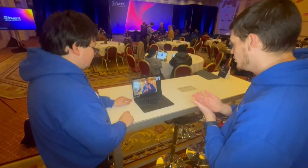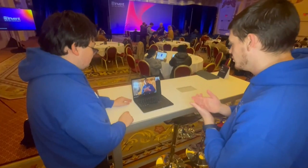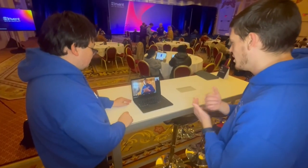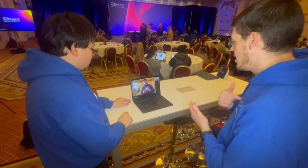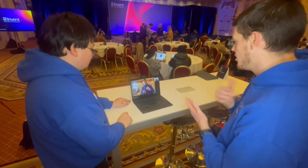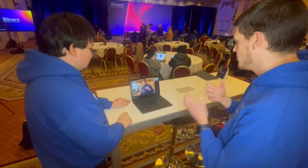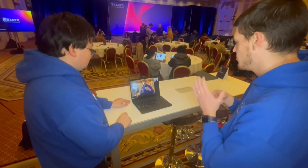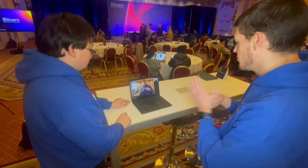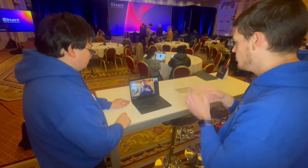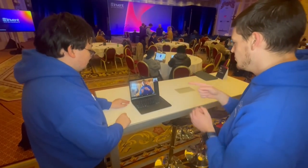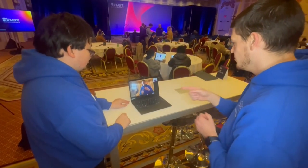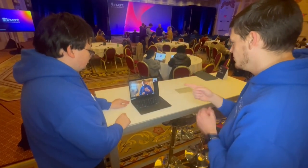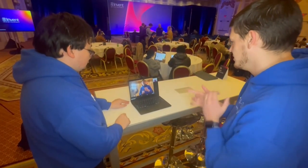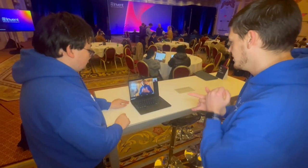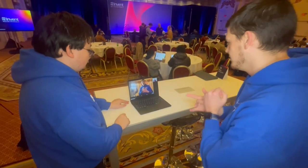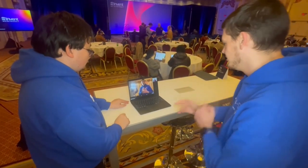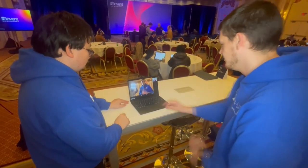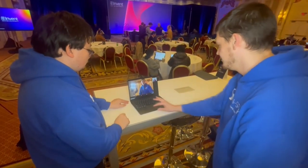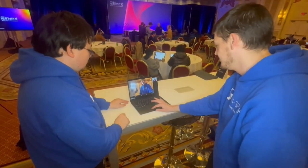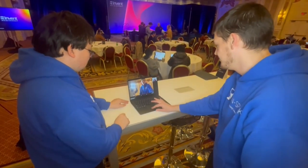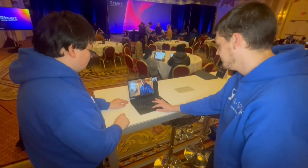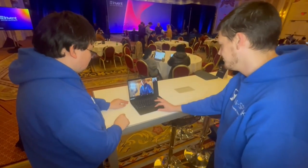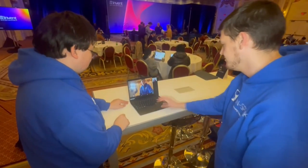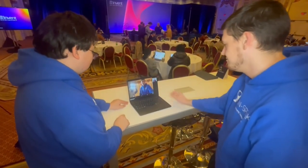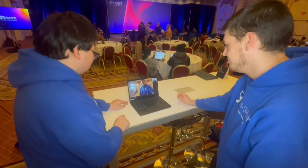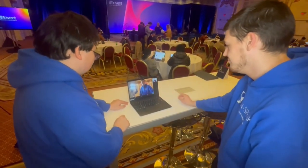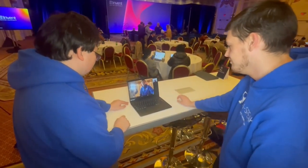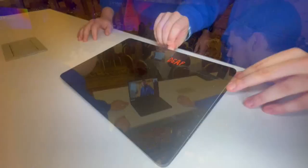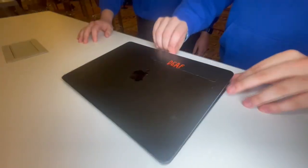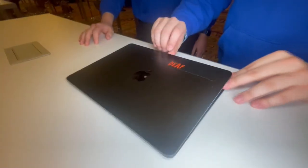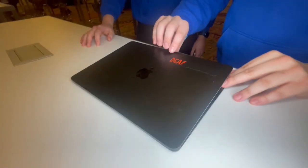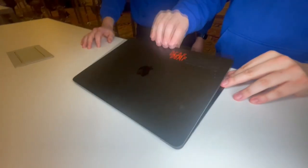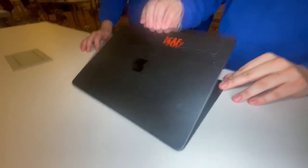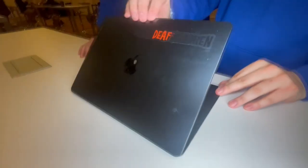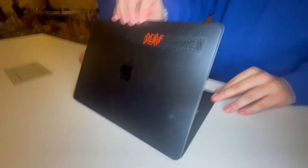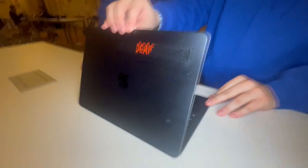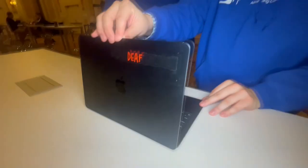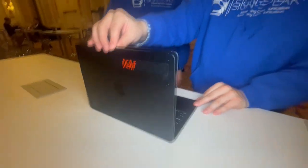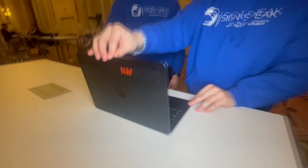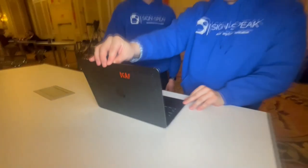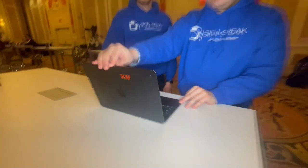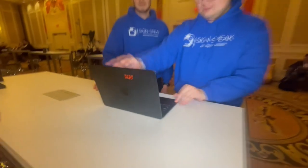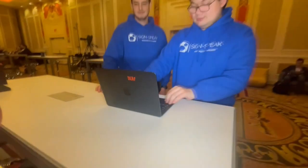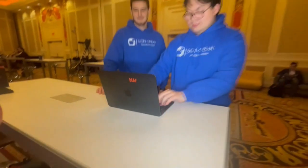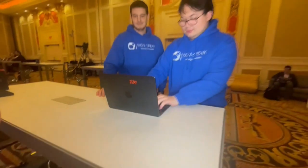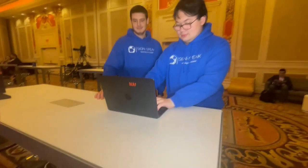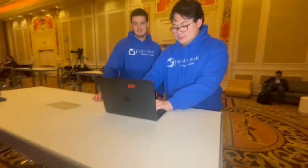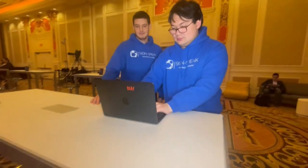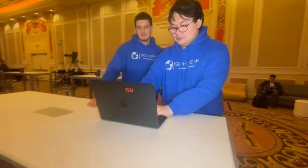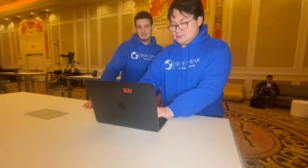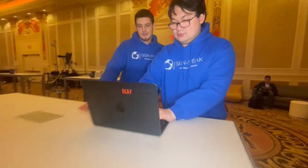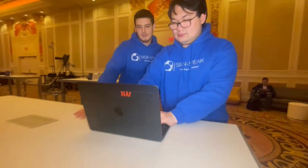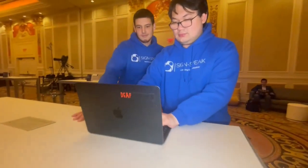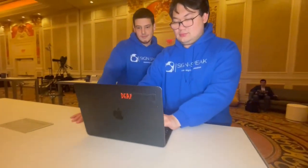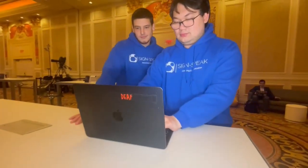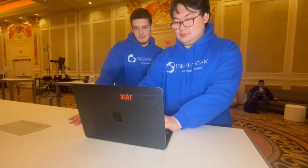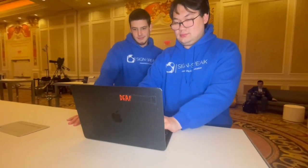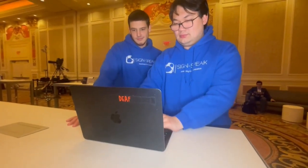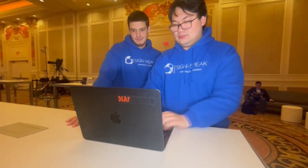funcionalmente sordas de acuerdo a la Oficina del Censo. Brian Hurtnecki es sordo de nacimiento y reconoce que esta revolucionaria